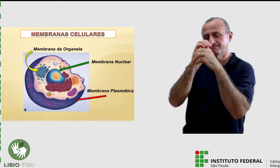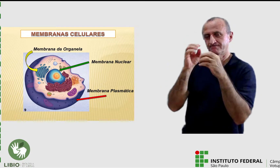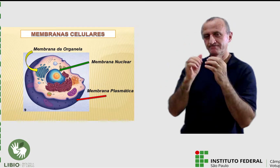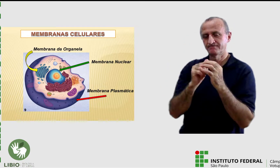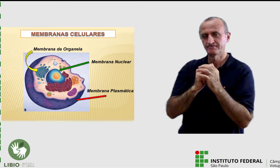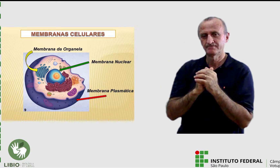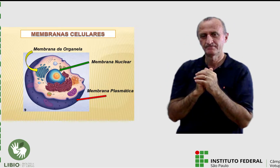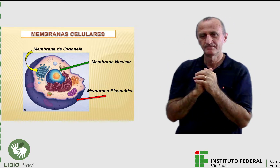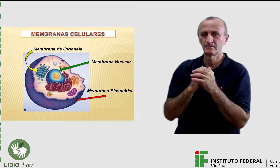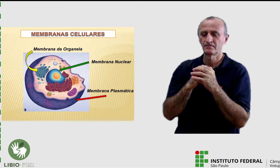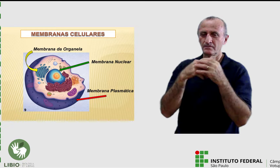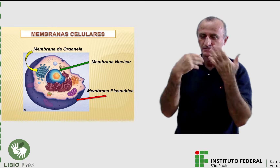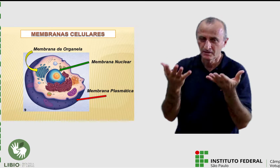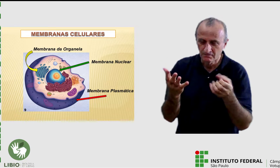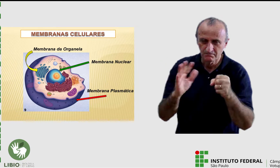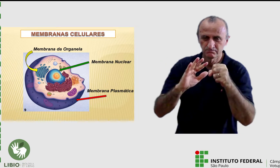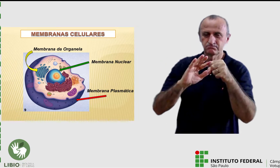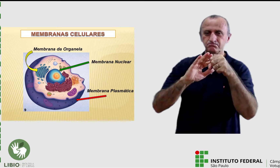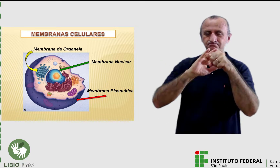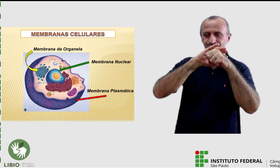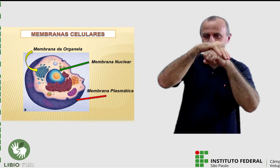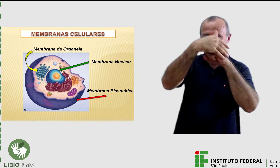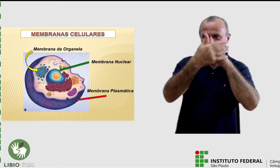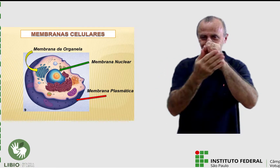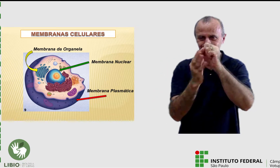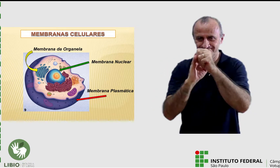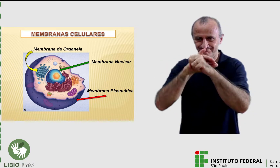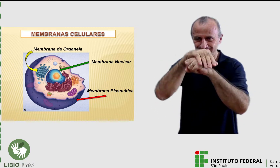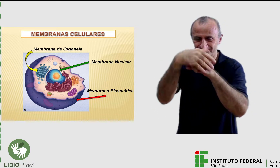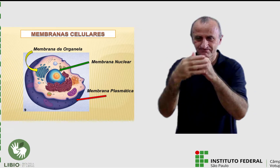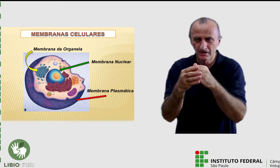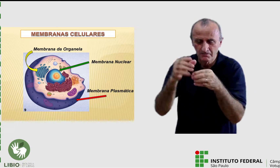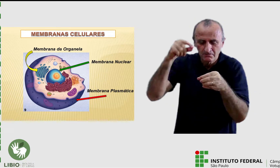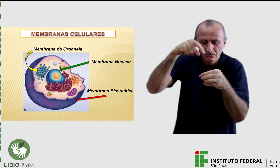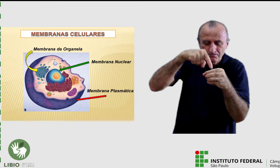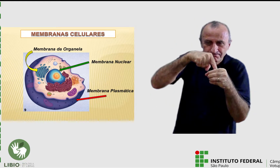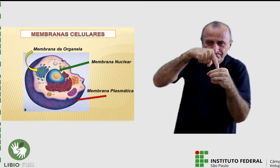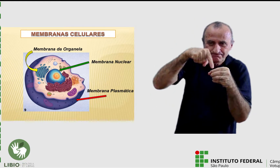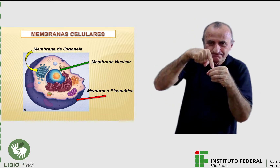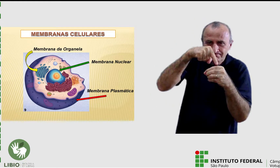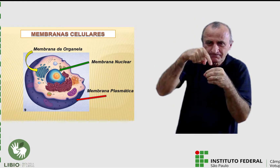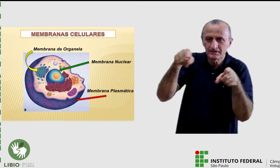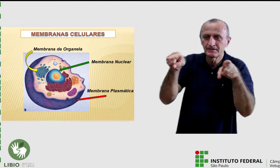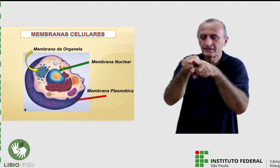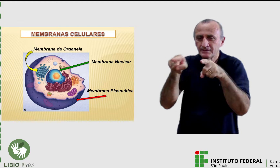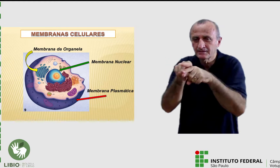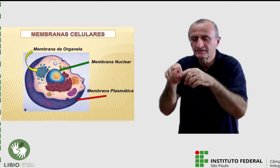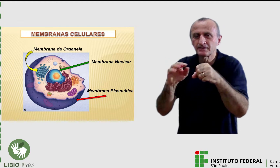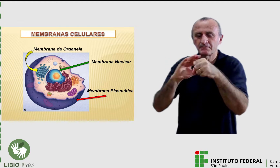organelas. A membrana nuclear e a membrana das